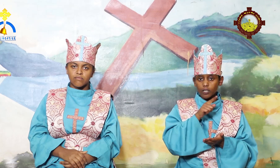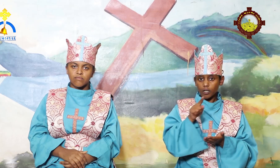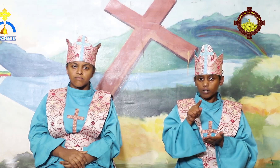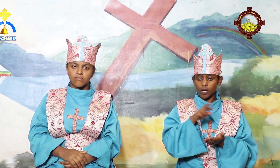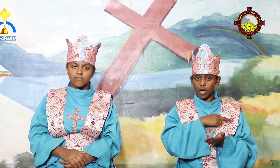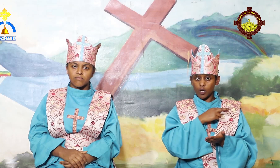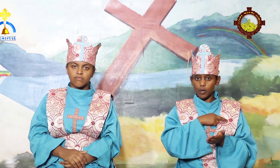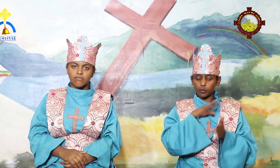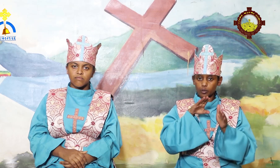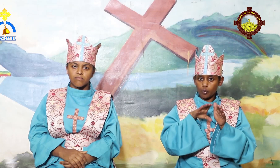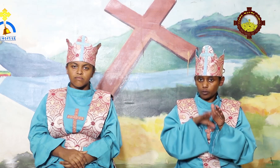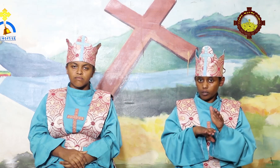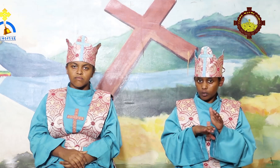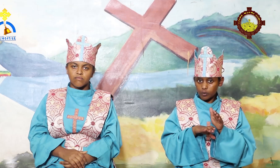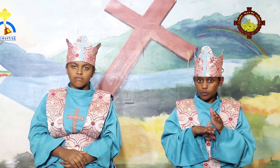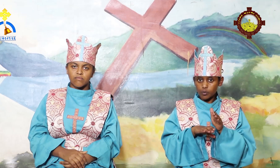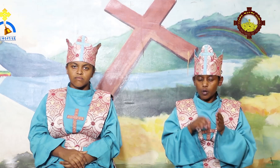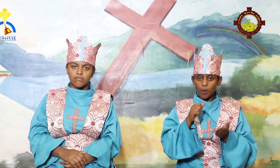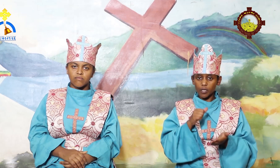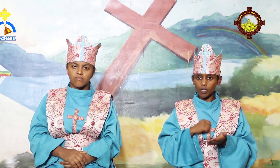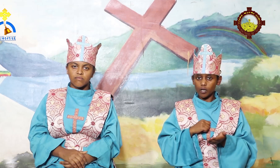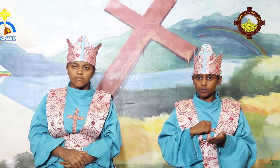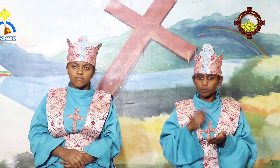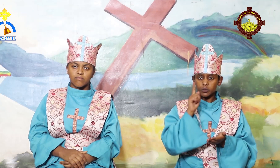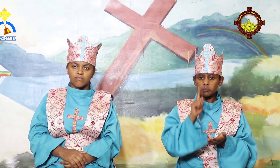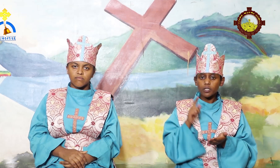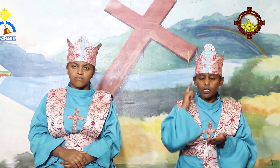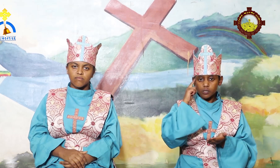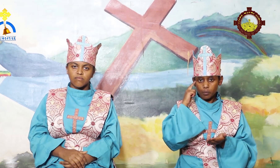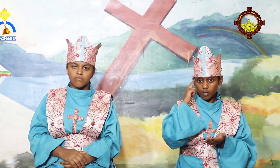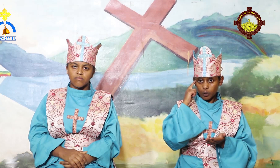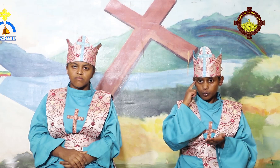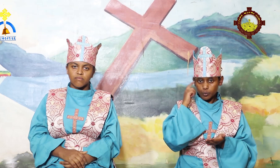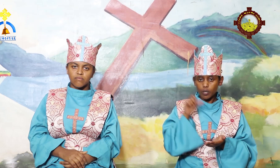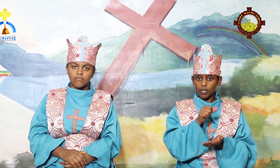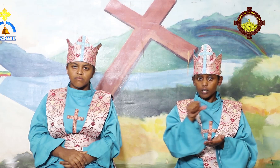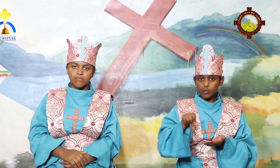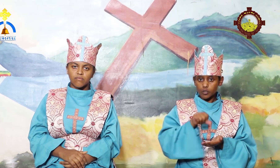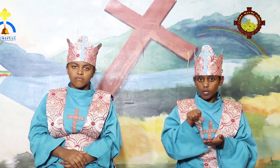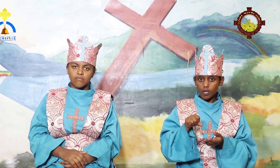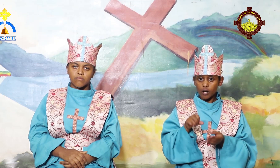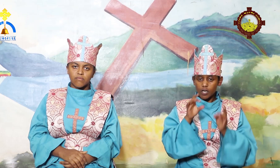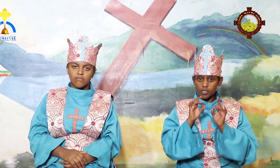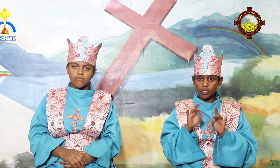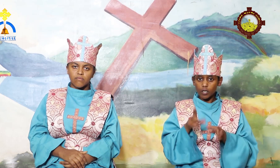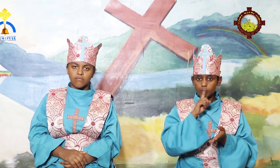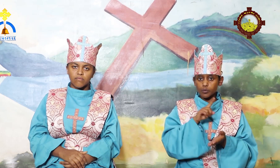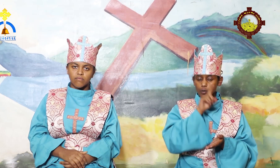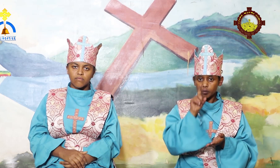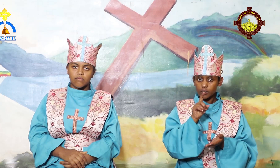አላቸው፣ እናንት ሃይማኖት የጎደላችሁ በየራሳችሁ ምን ታስባላችሁ? እንጀራ ስለሌላችሁ